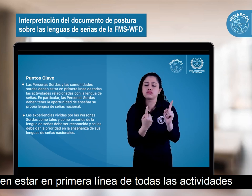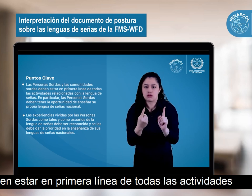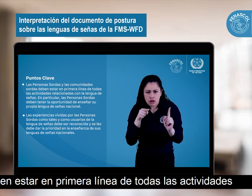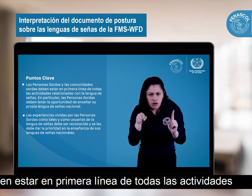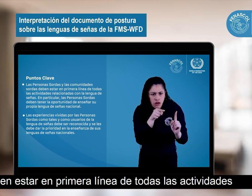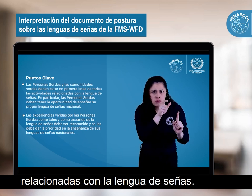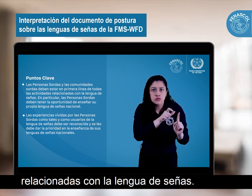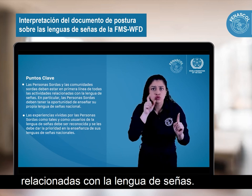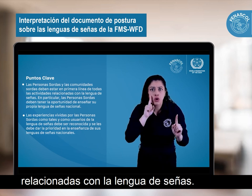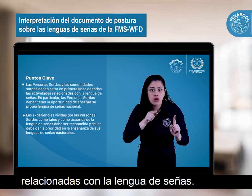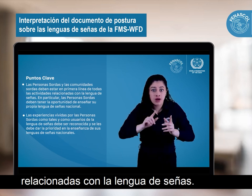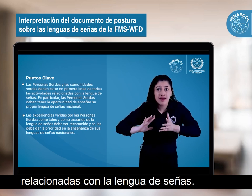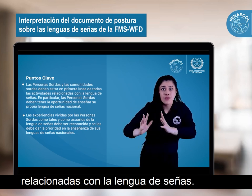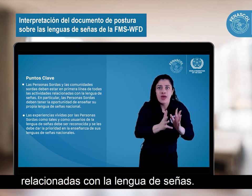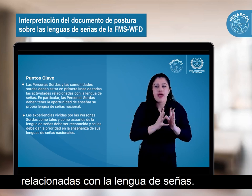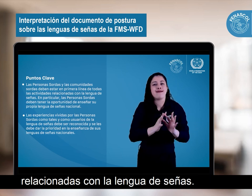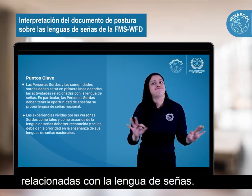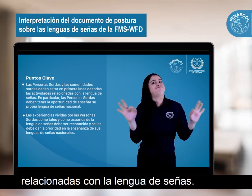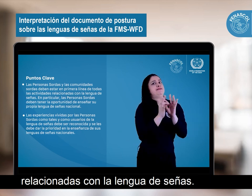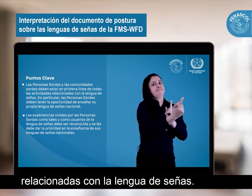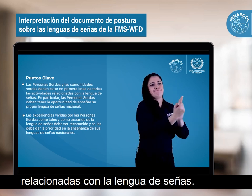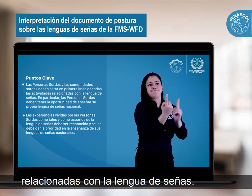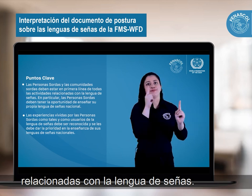actividades relacionadas con la lengua de señas.